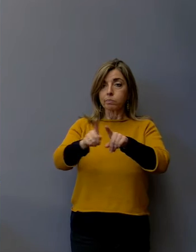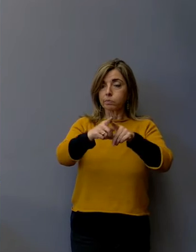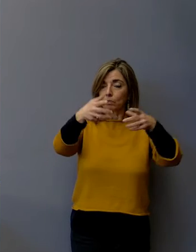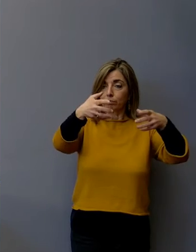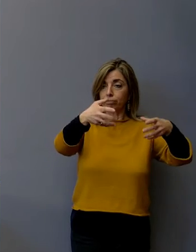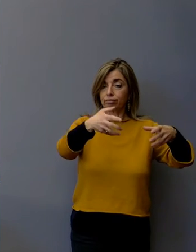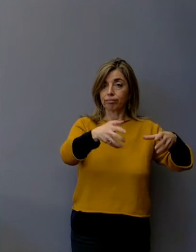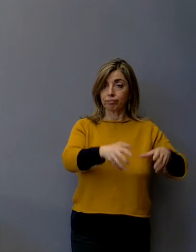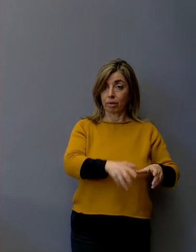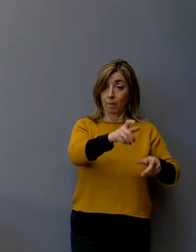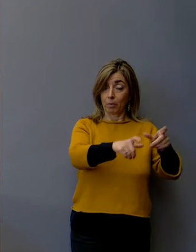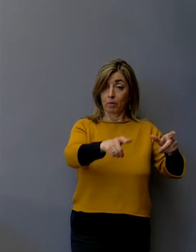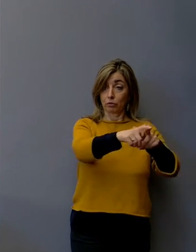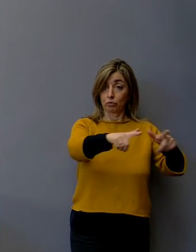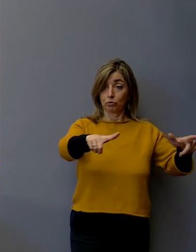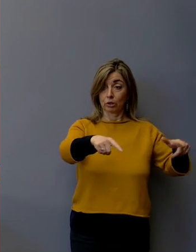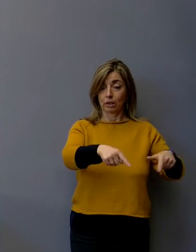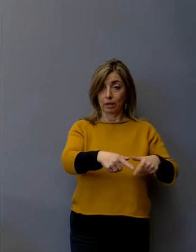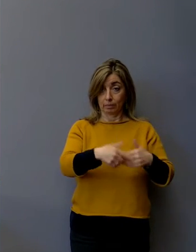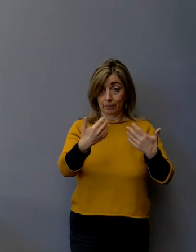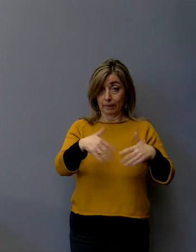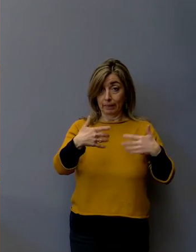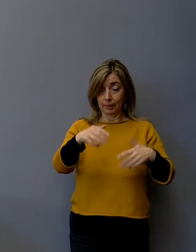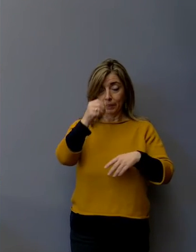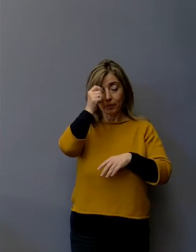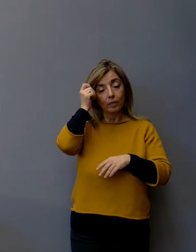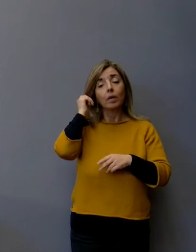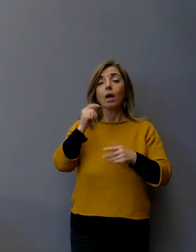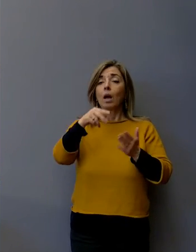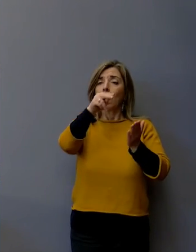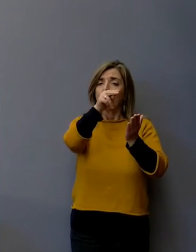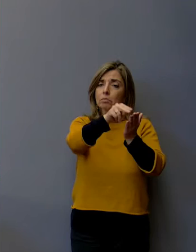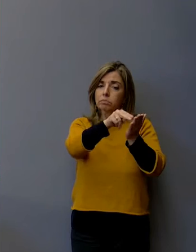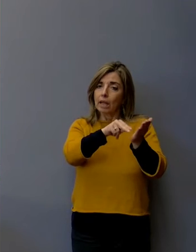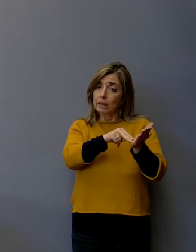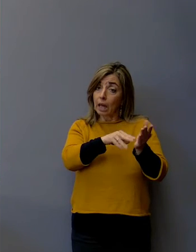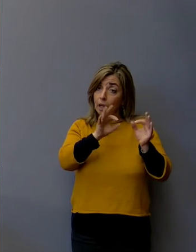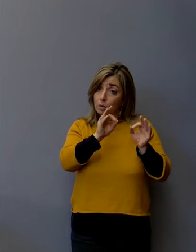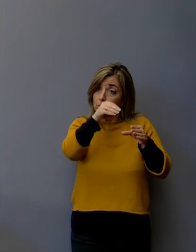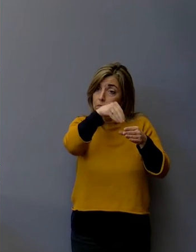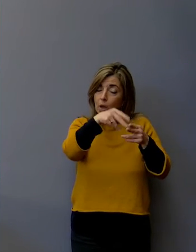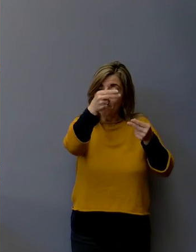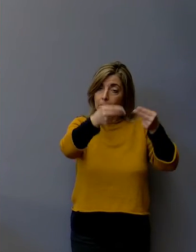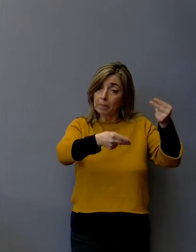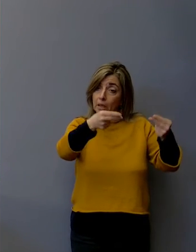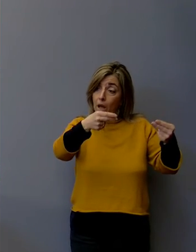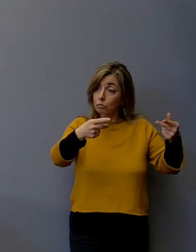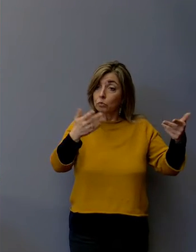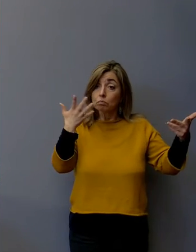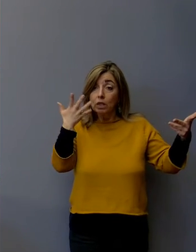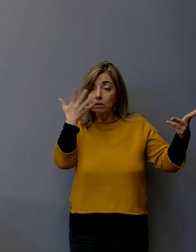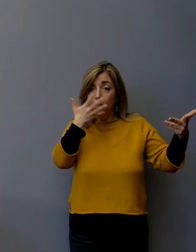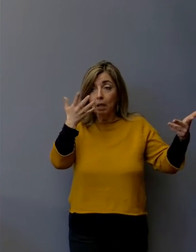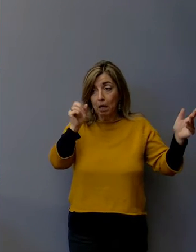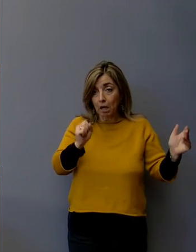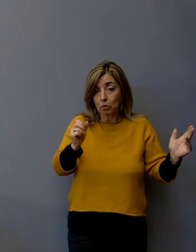non è un dibattito fra voi se sono tra gli altri leggeri rimastole jersey da con il suo intervento potrà replicare guida di riso nel bilancio